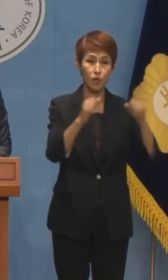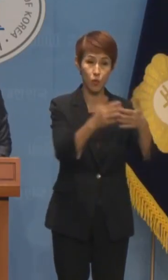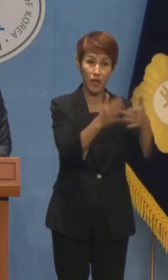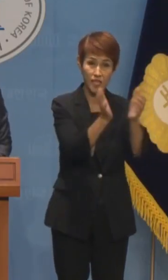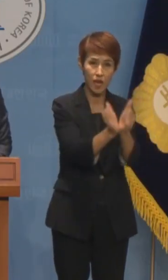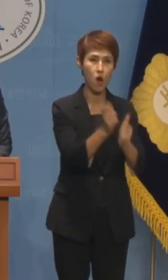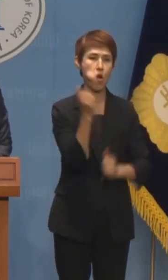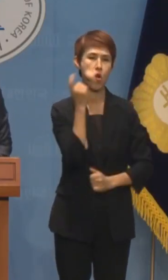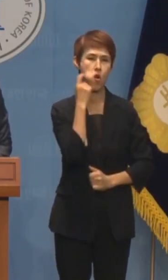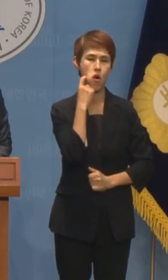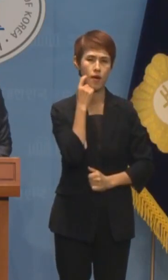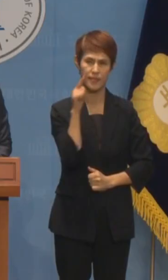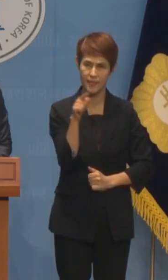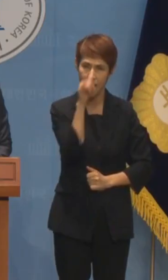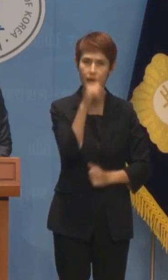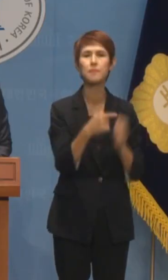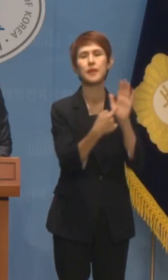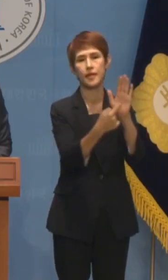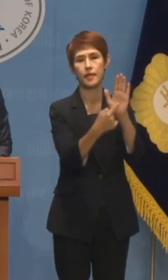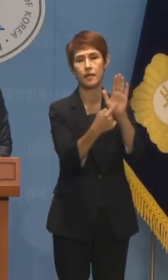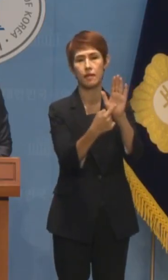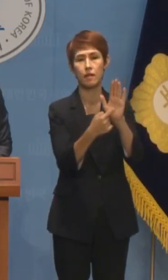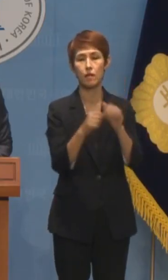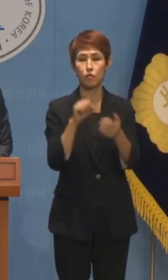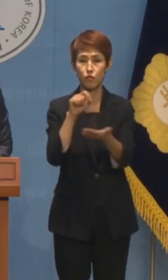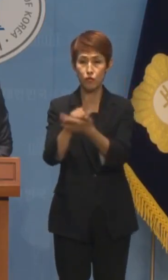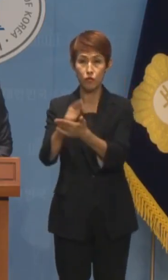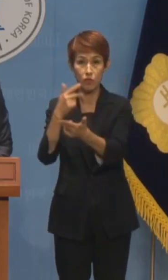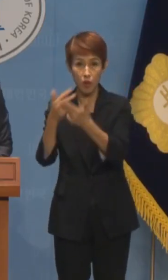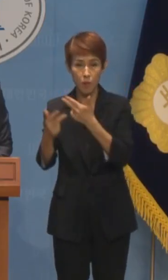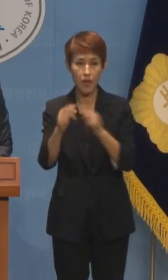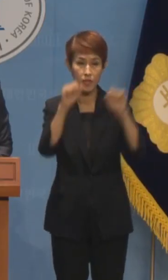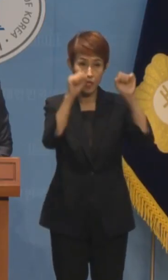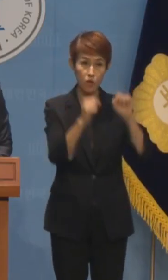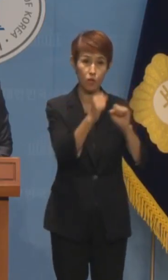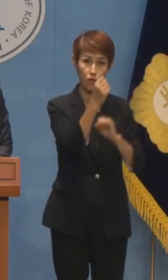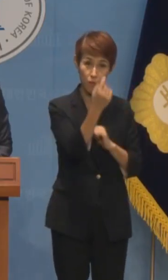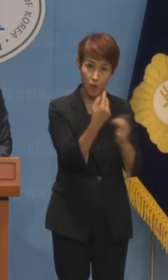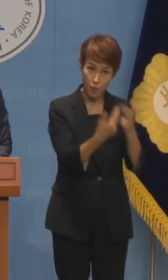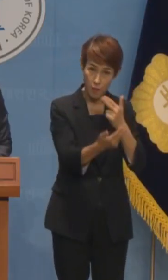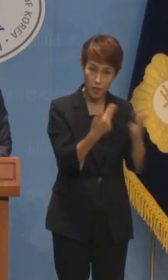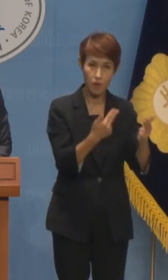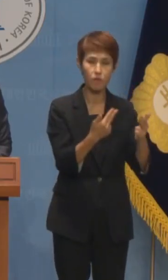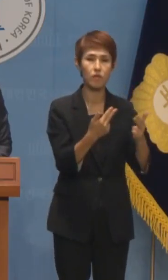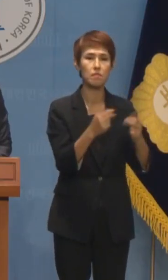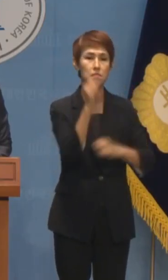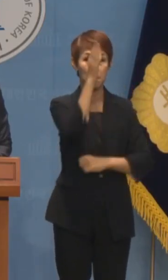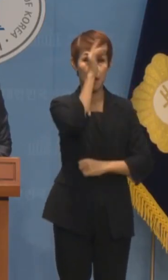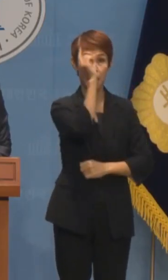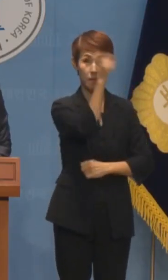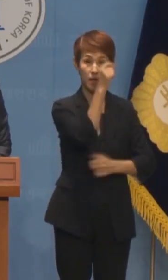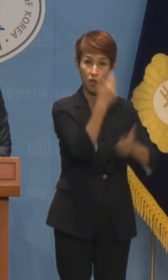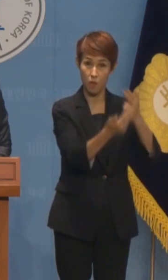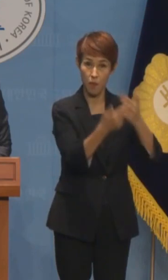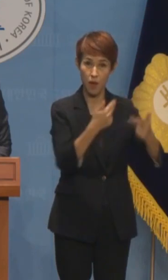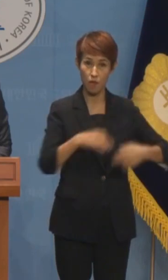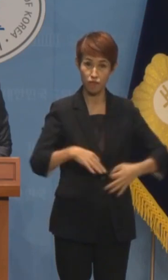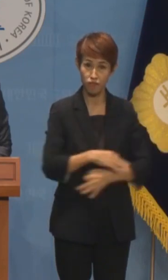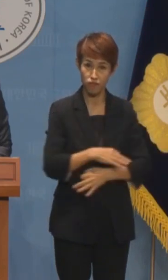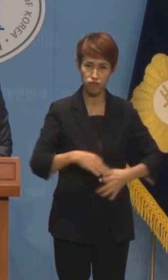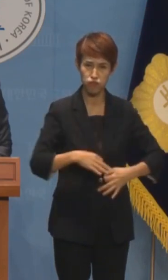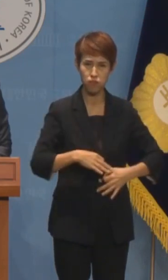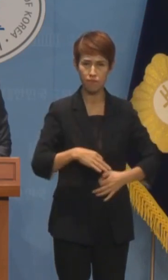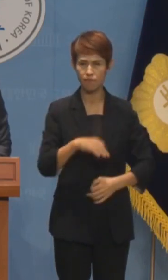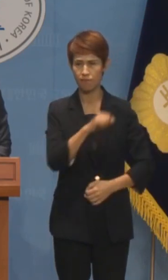밝히고 대한체육회와 대한축구협회 그리고 대한배드민턴협회의 부정 비리에 대해 더는 묵과할 수